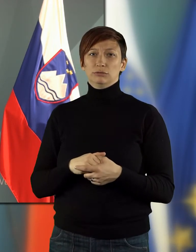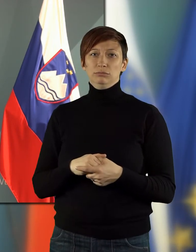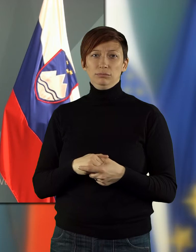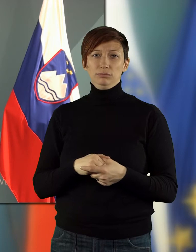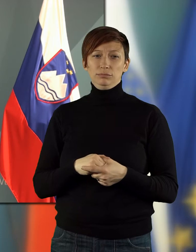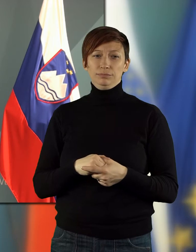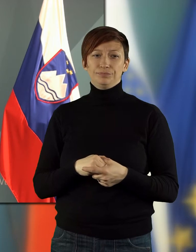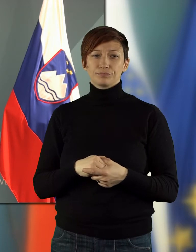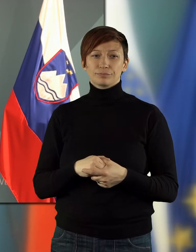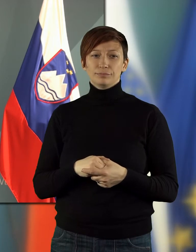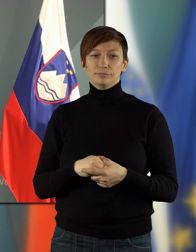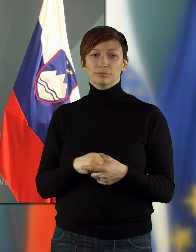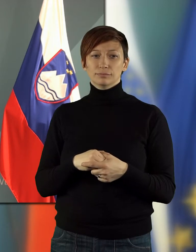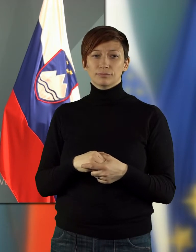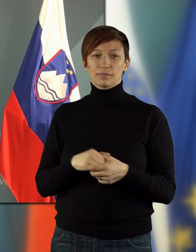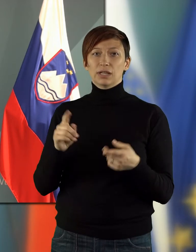ki letijo na vas?